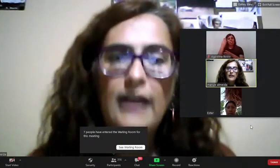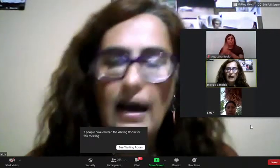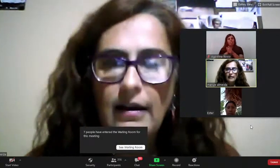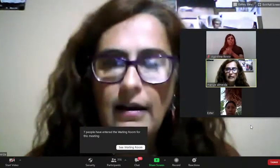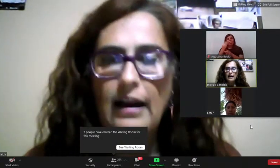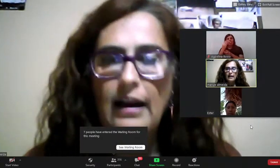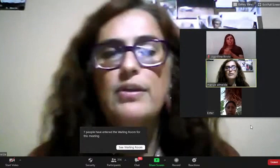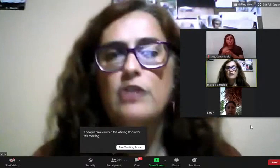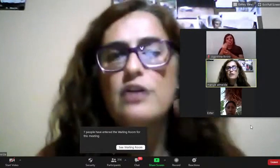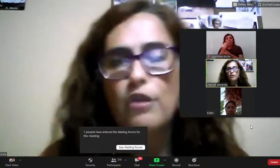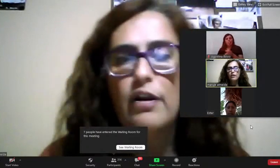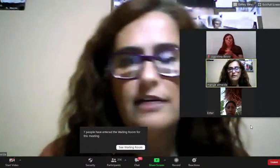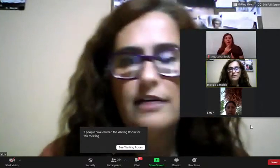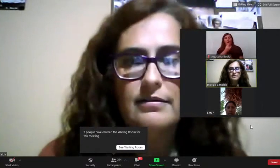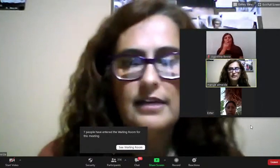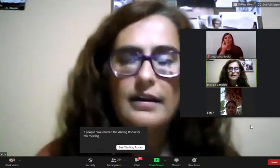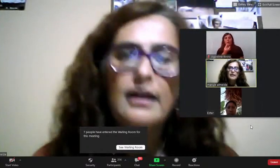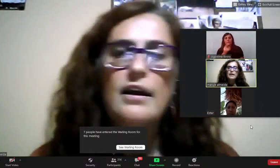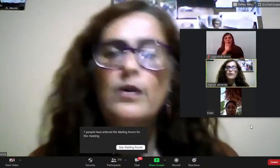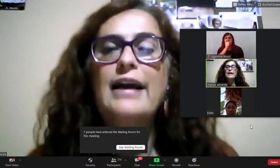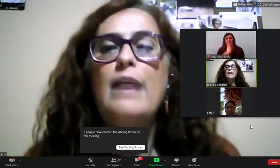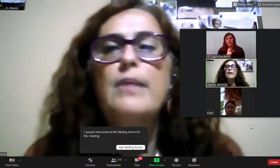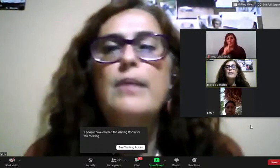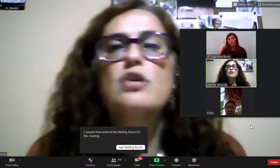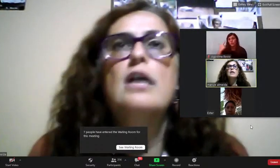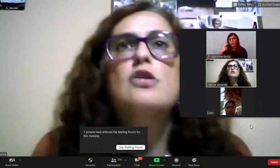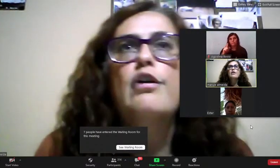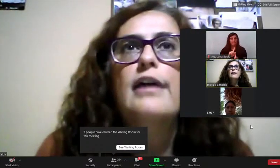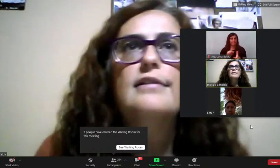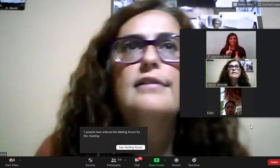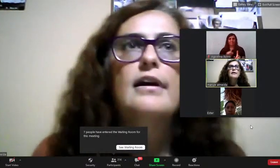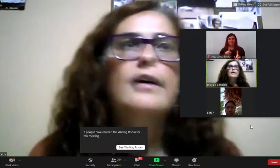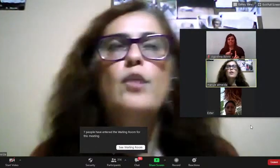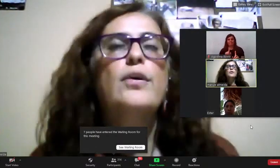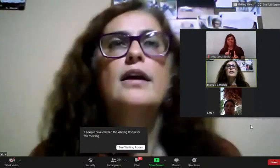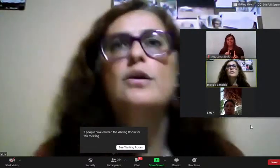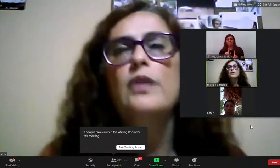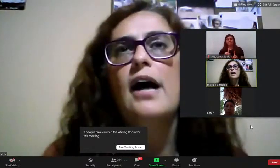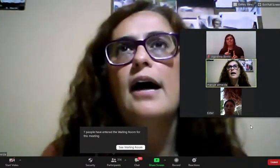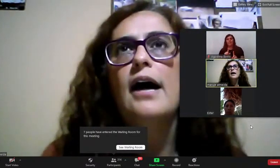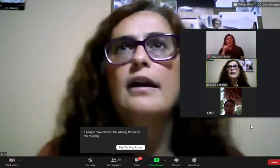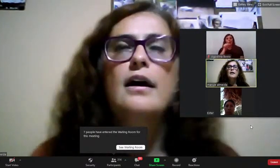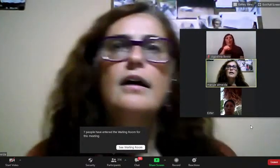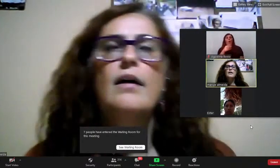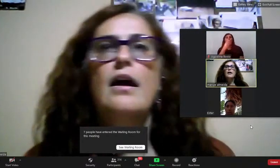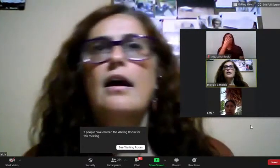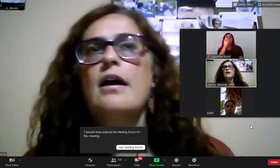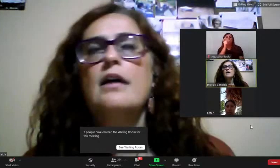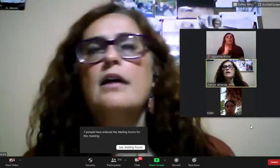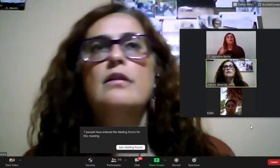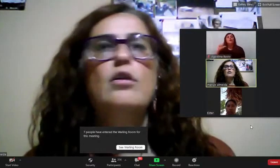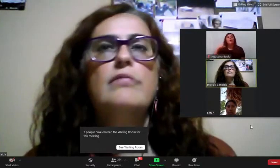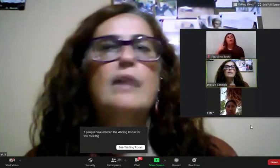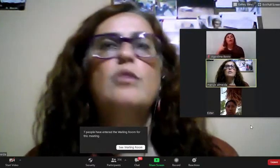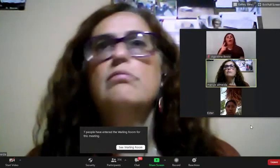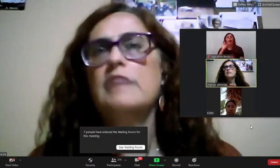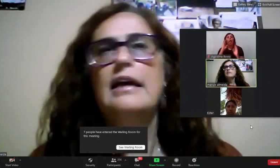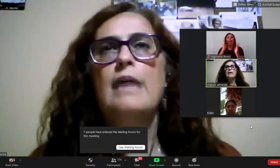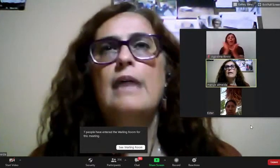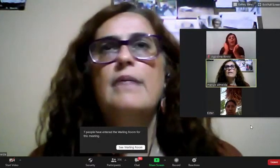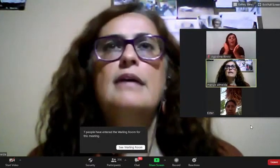no era las personas sordas, ¿sí? No era que las personas sordas no podían estudiar, no,